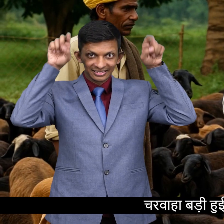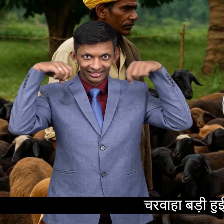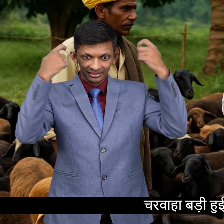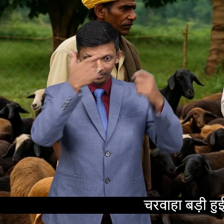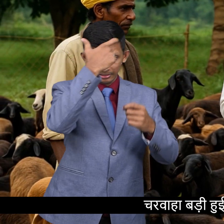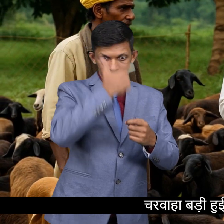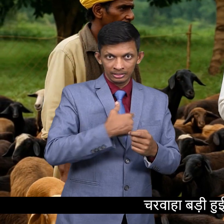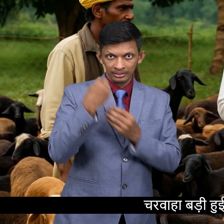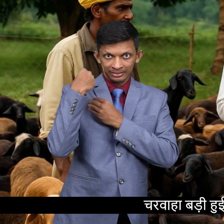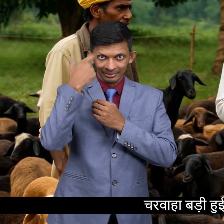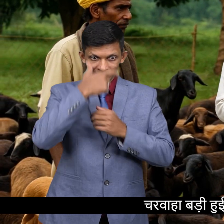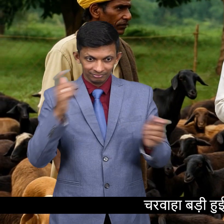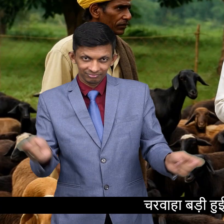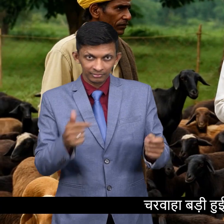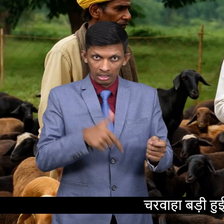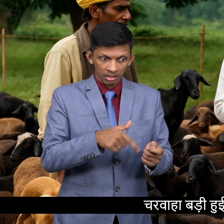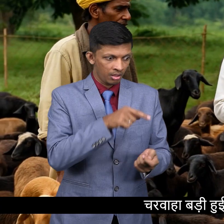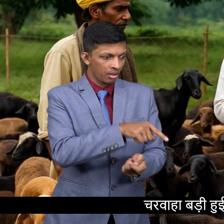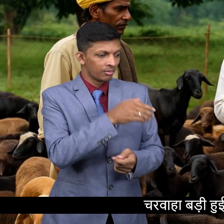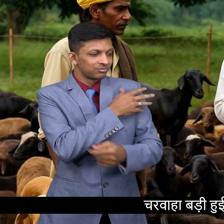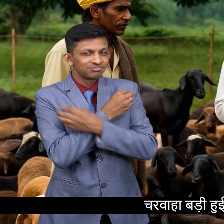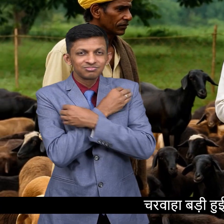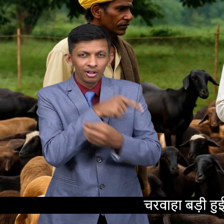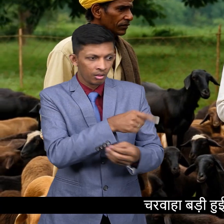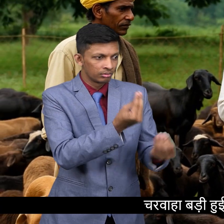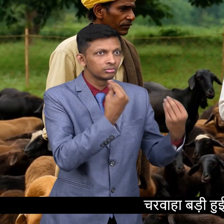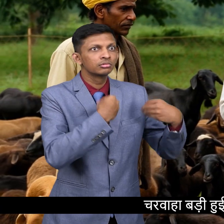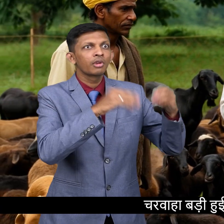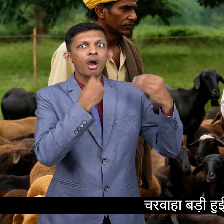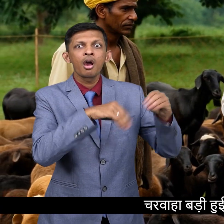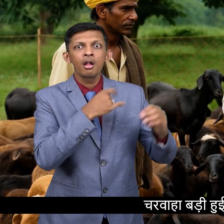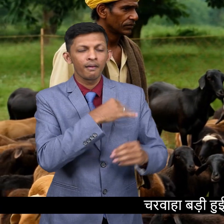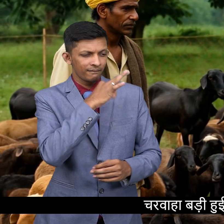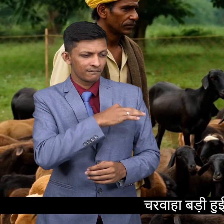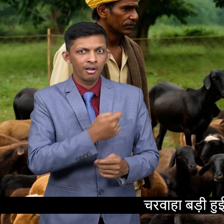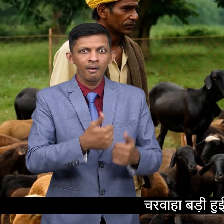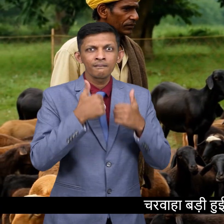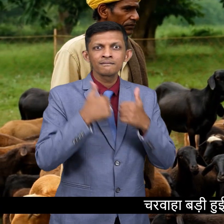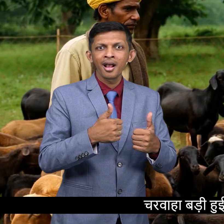चरवाहा बड़ी हुई भेड़ों को अच्छे पैसे में बेचता है।